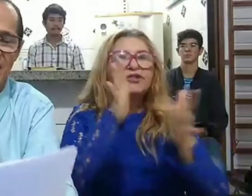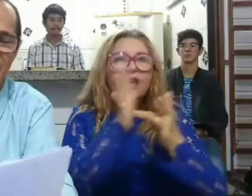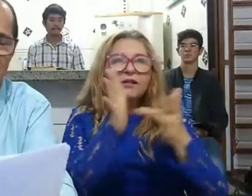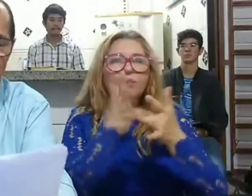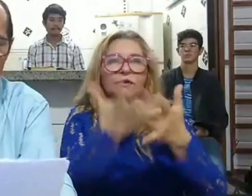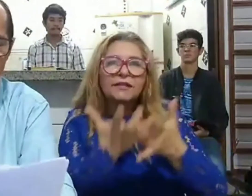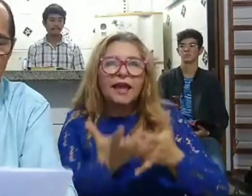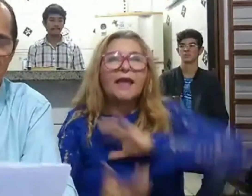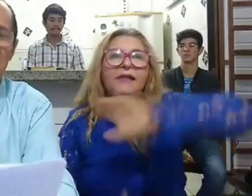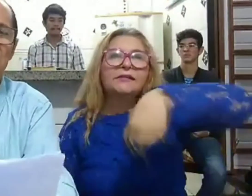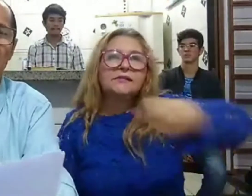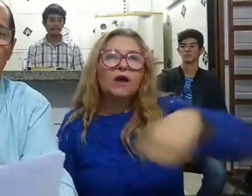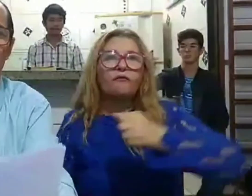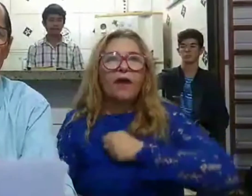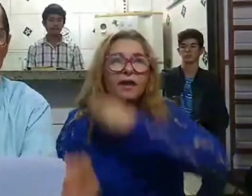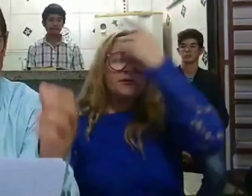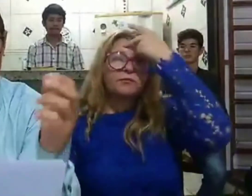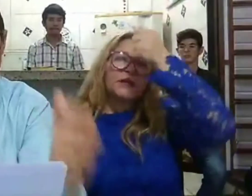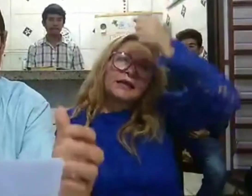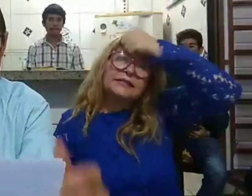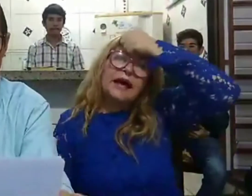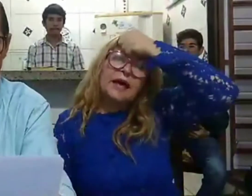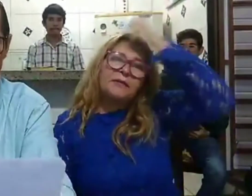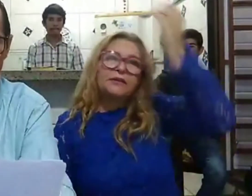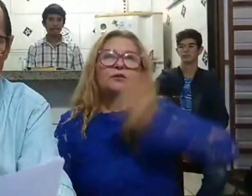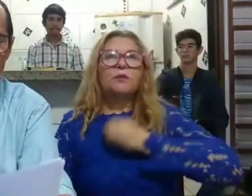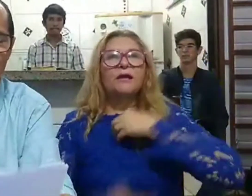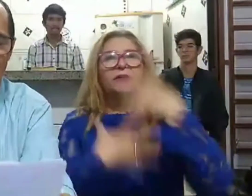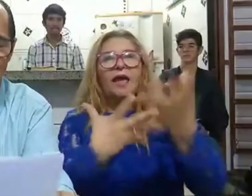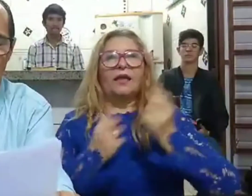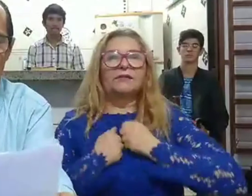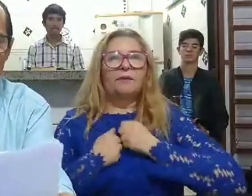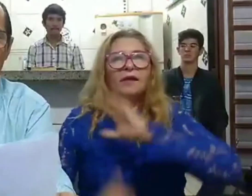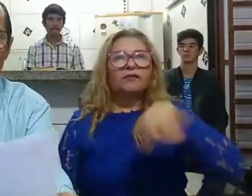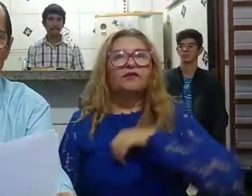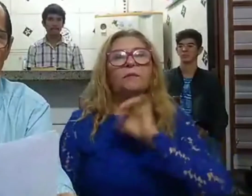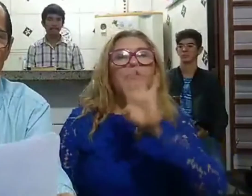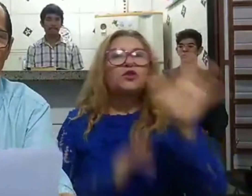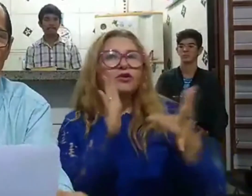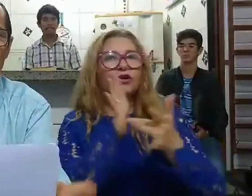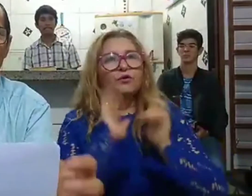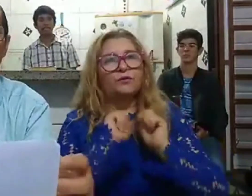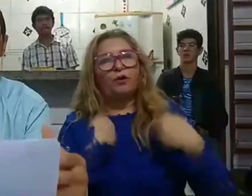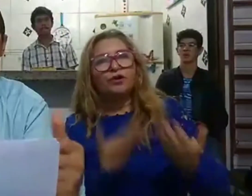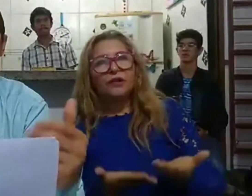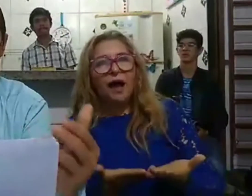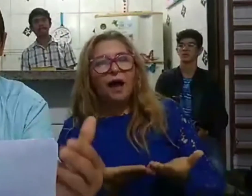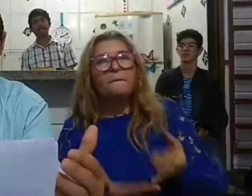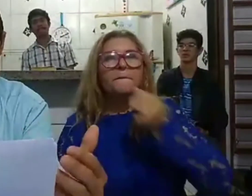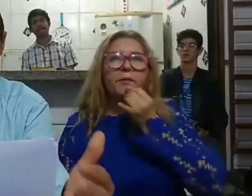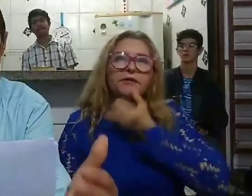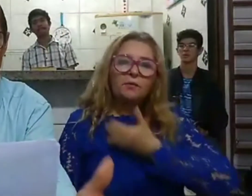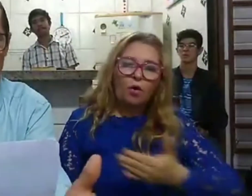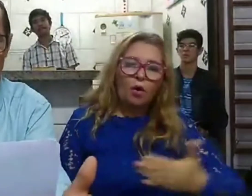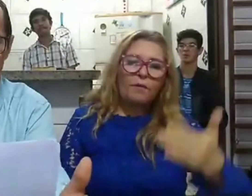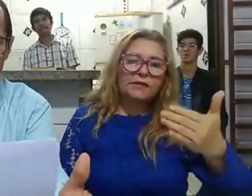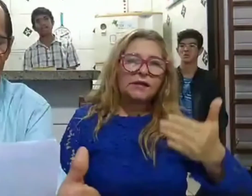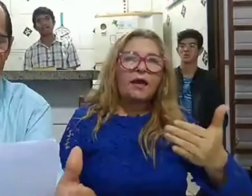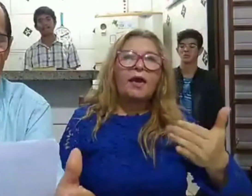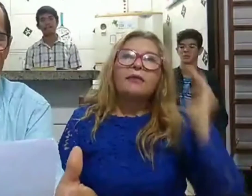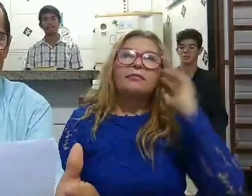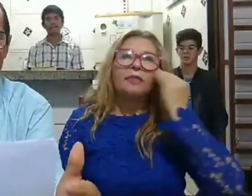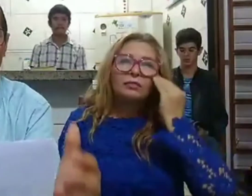se arrepender desses pecados e receber esta salvação que só Jesus pode dar. Então, quando ela começa a ouvir o